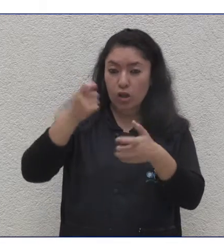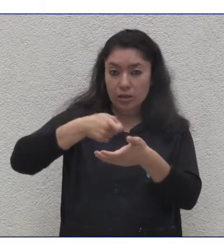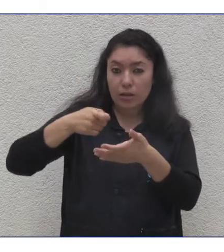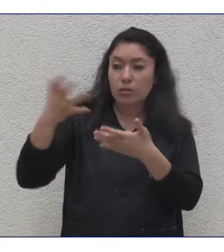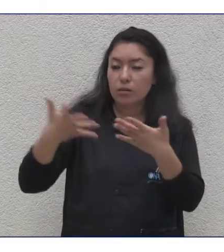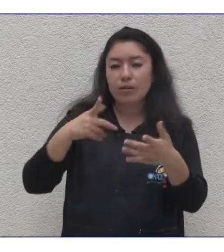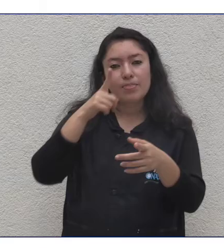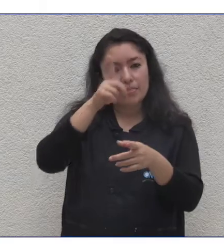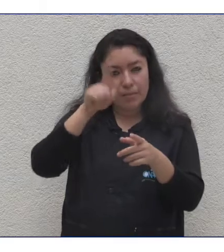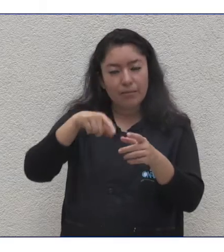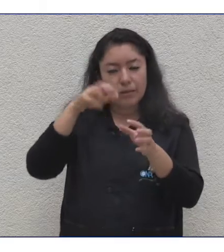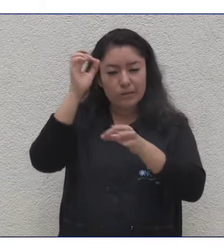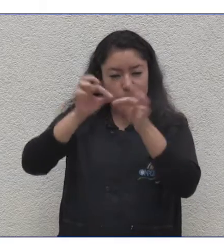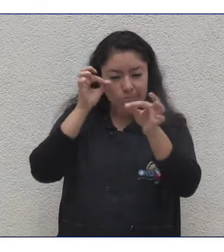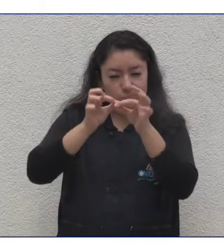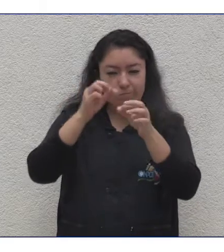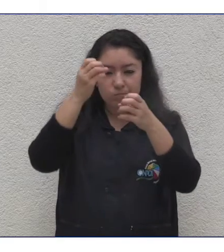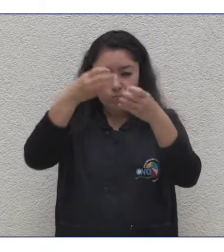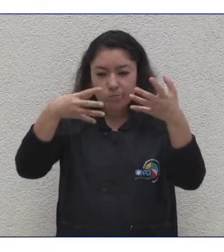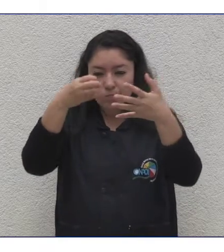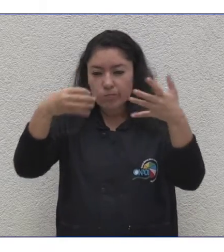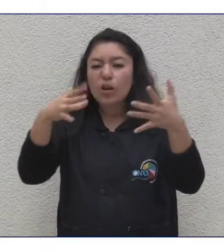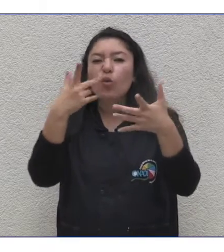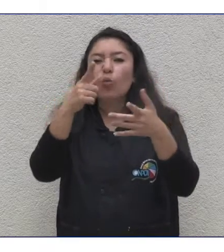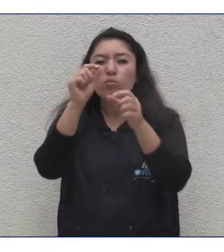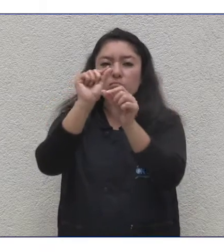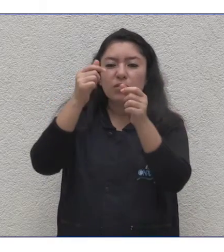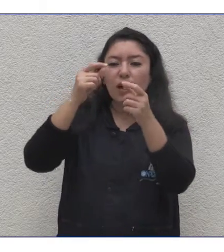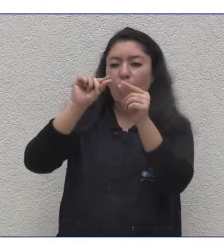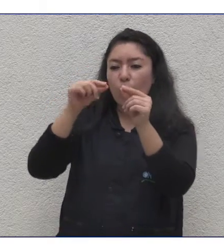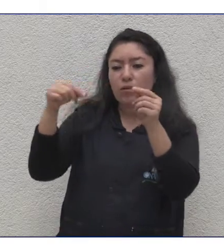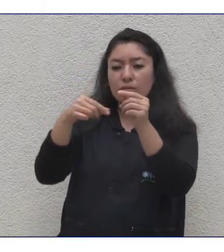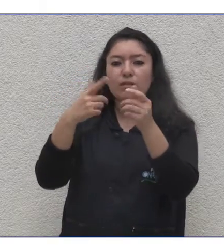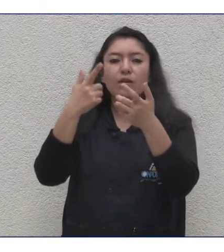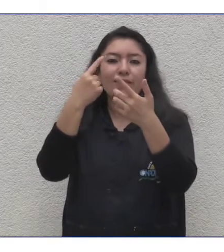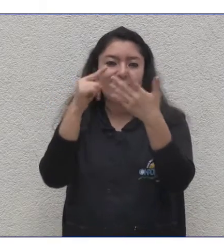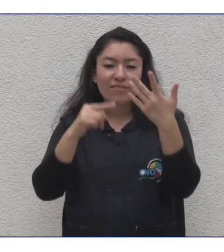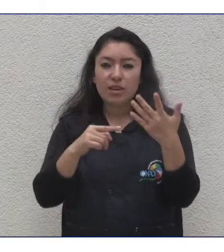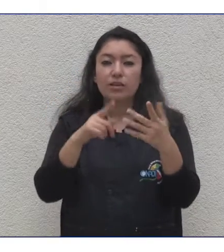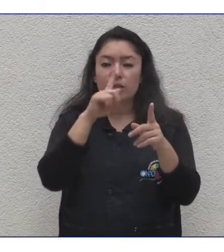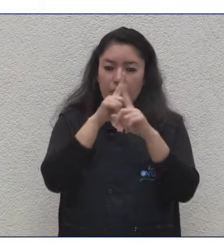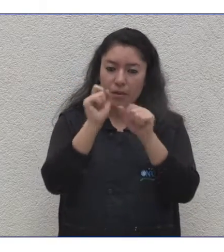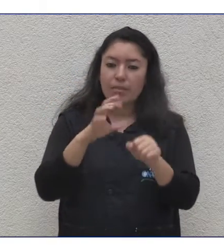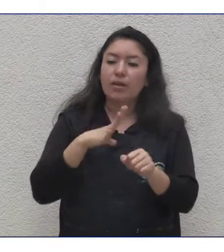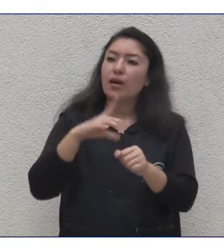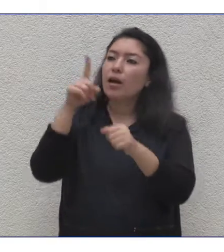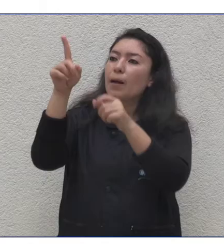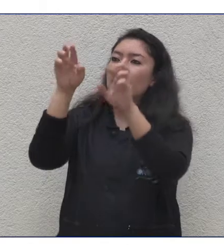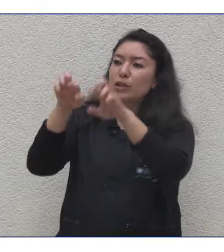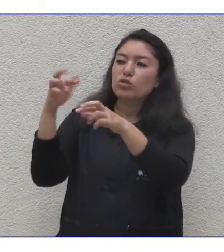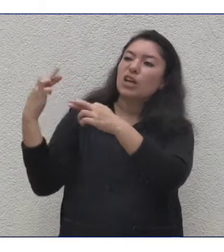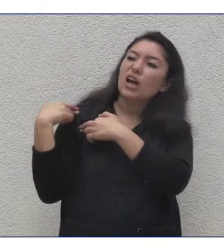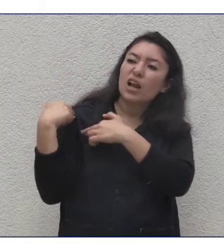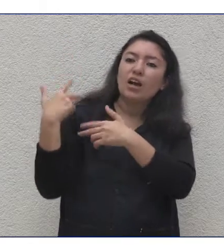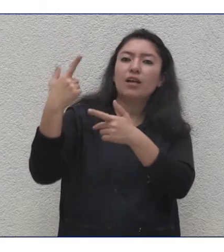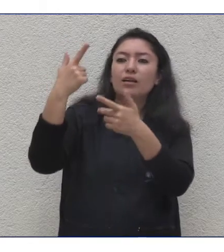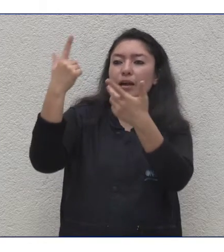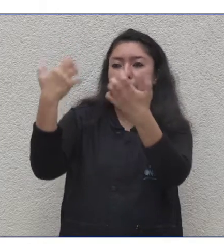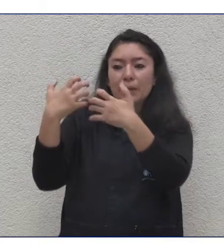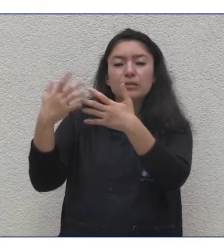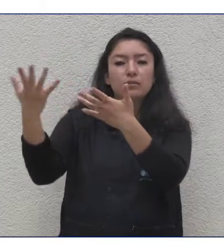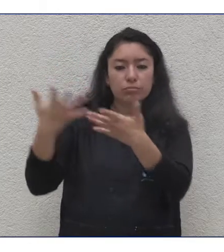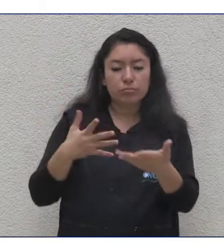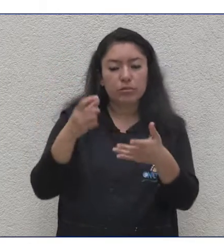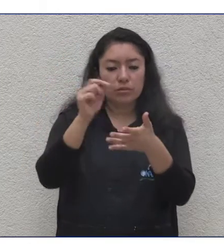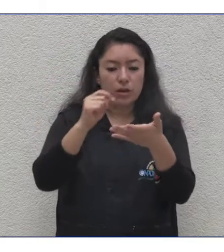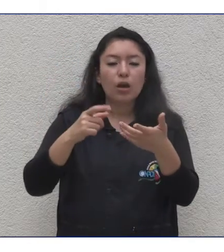servicio, especificando las características de los mismos, motivos del arrendamiento, datos generales del arrendatario, monto y plazo de